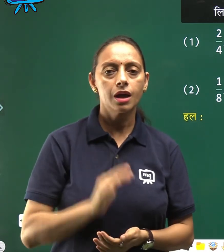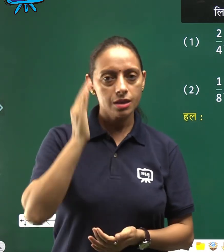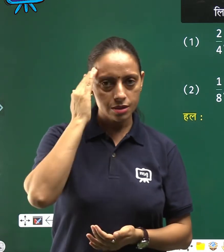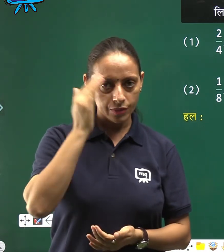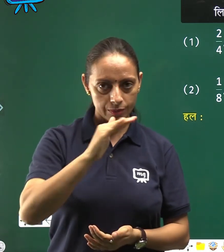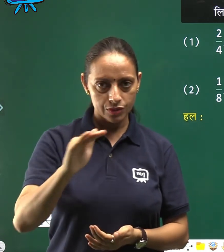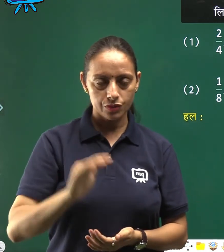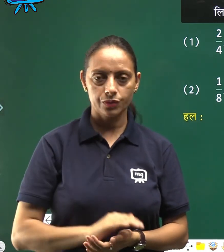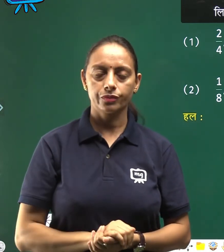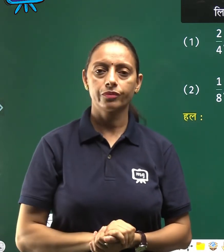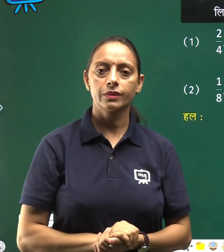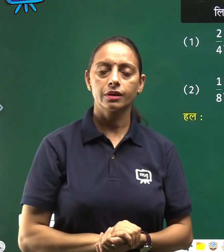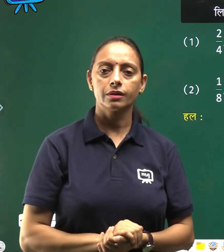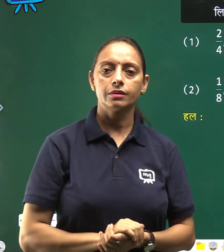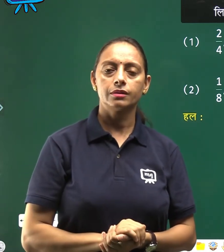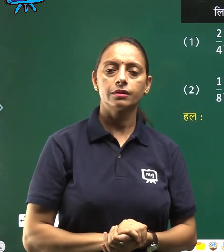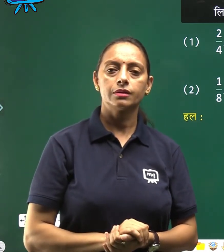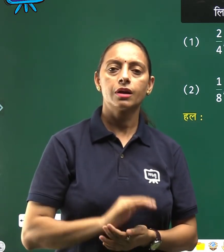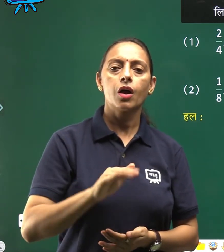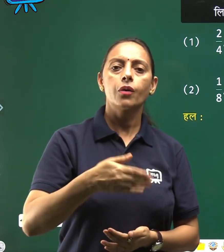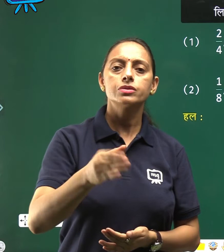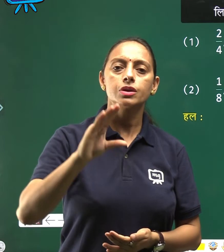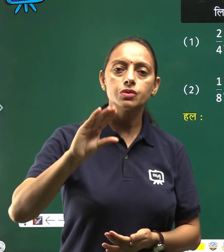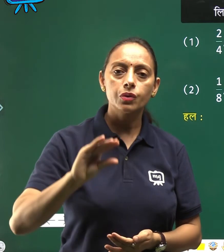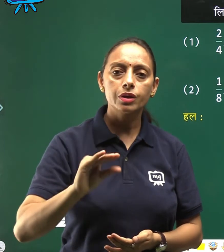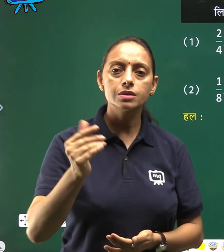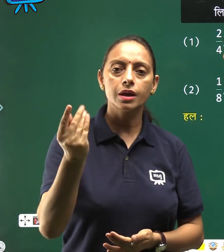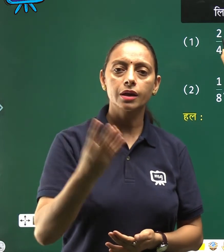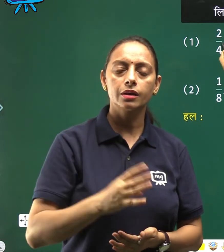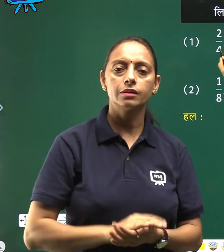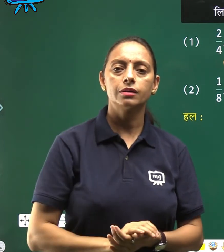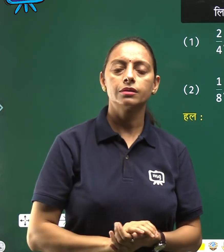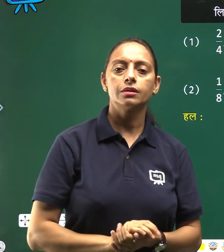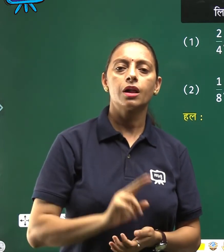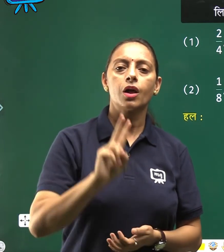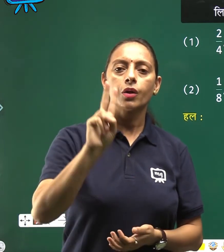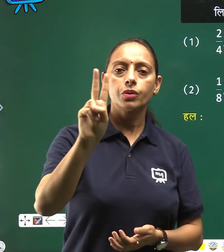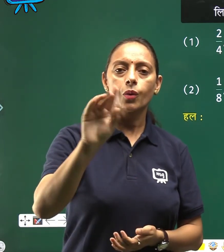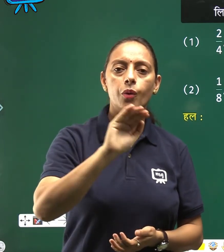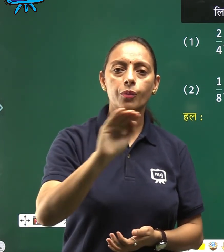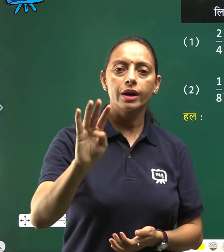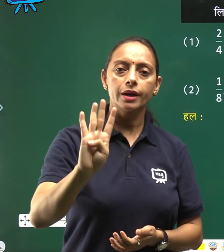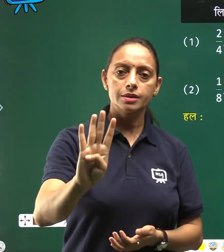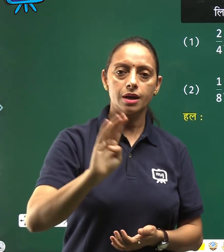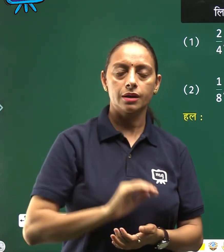समझ में आया? उससे छोटी संख्या दो बटा चार,